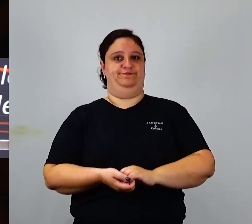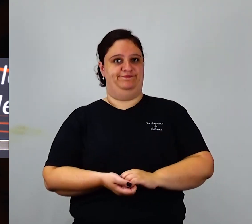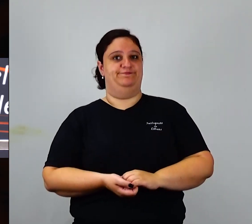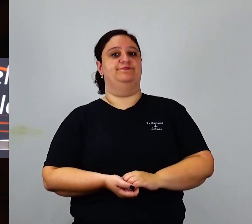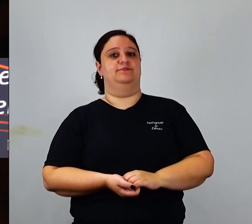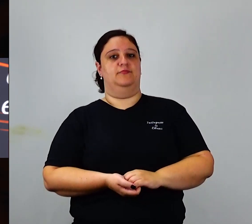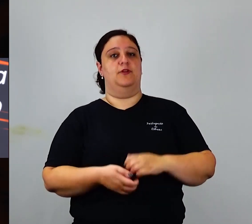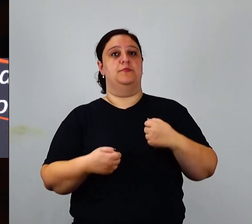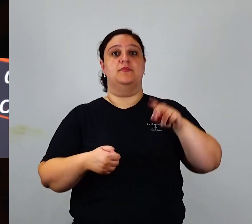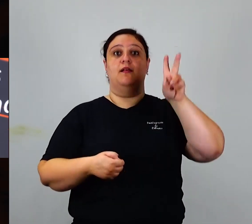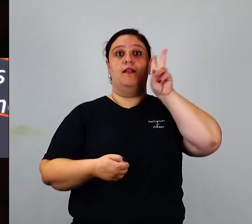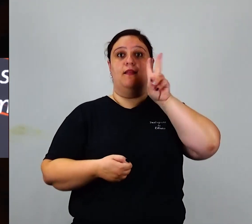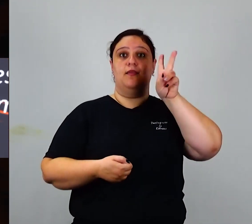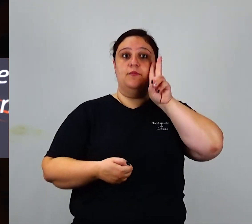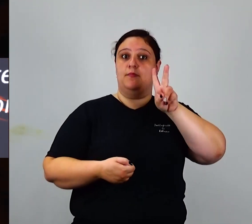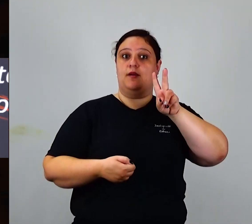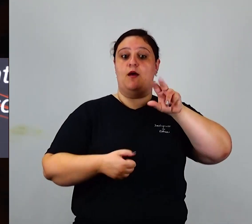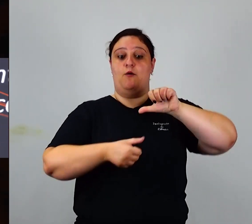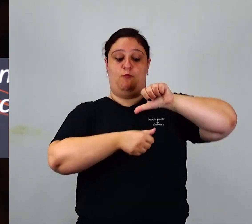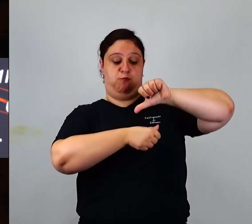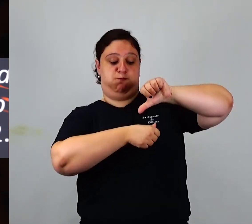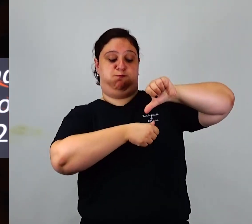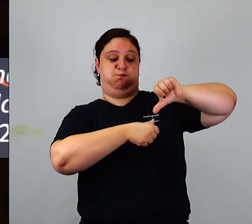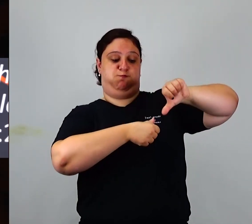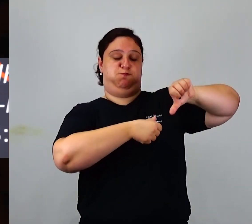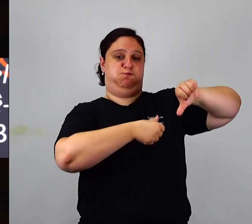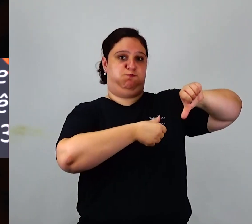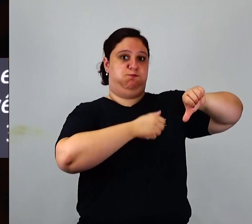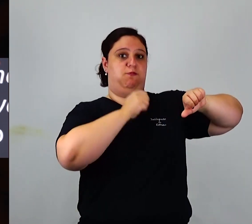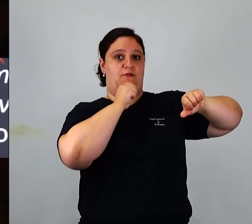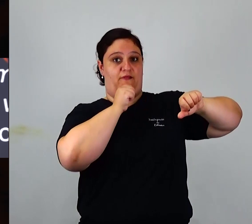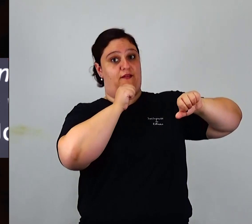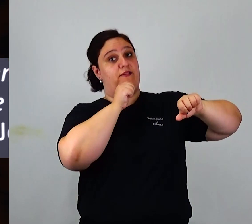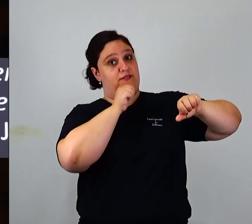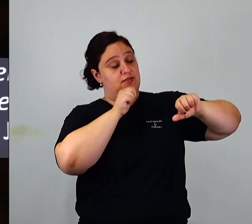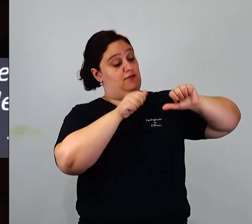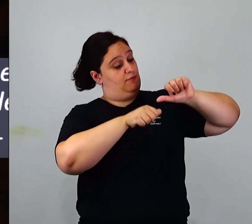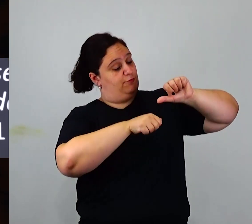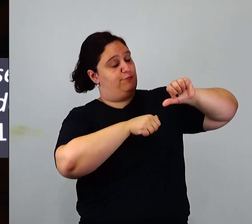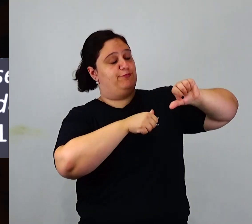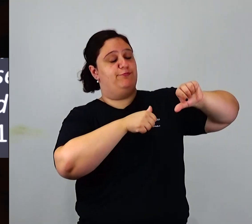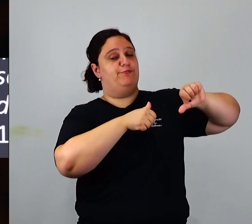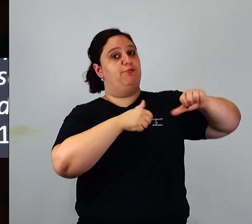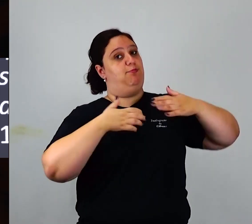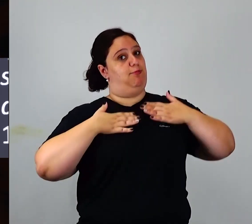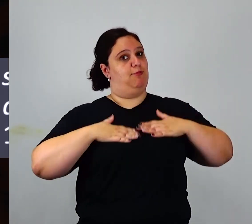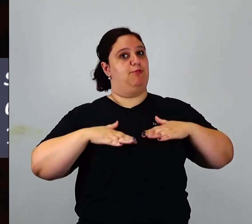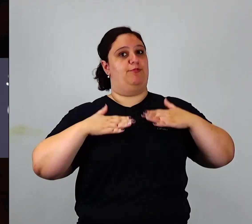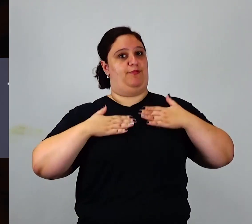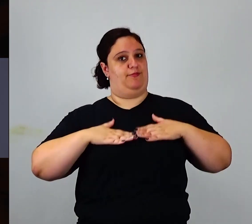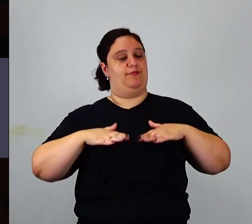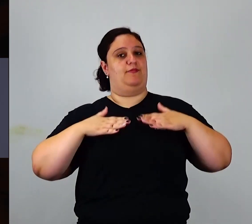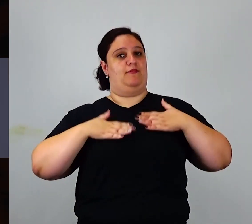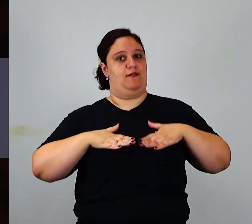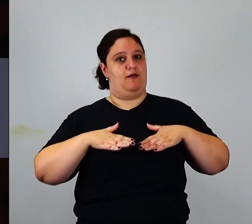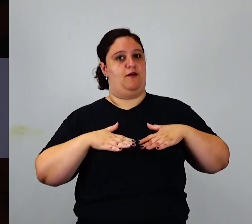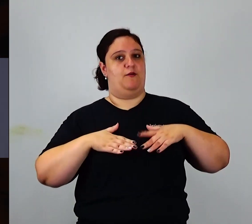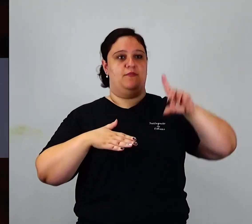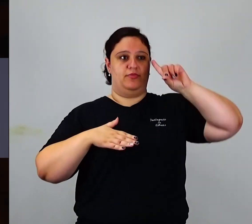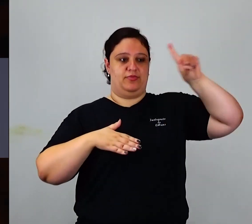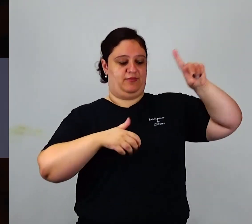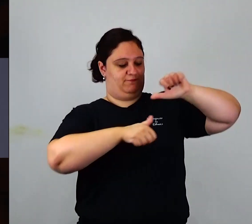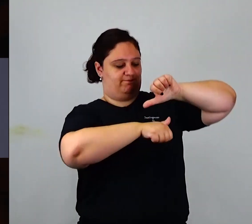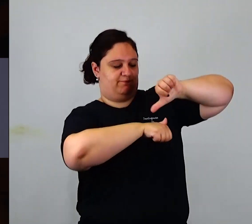É foto antiga. A sua verdadeira foto está por vir. E a